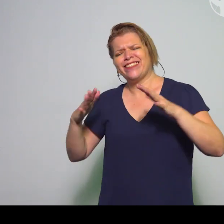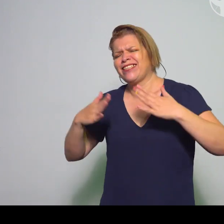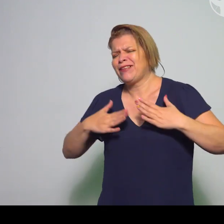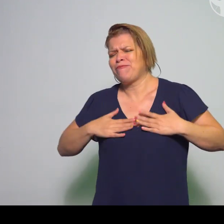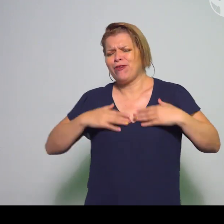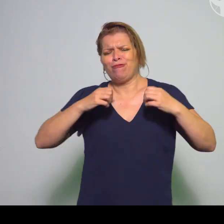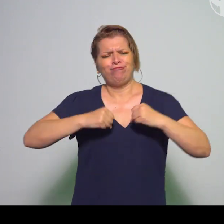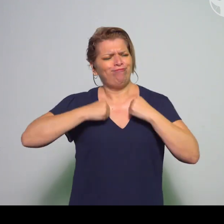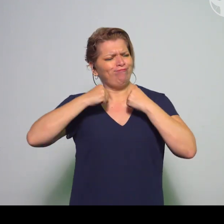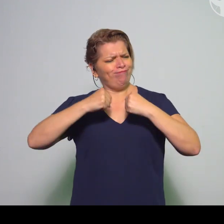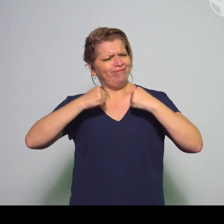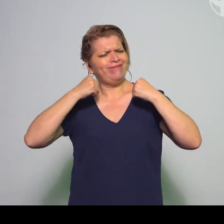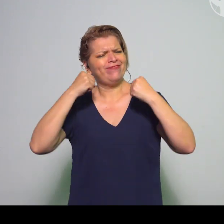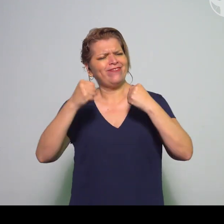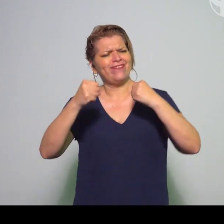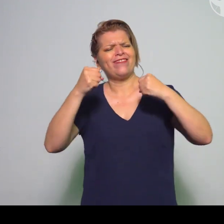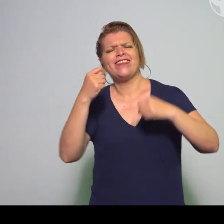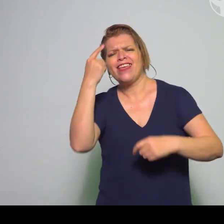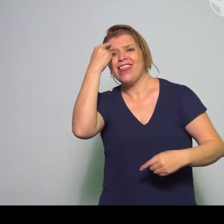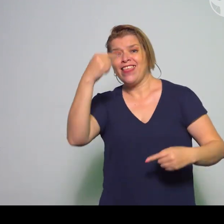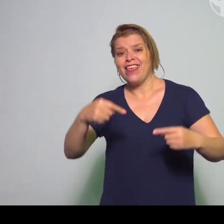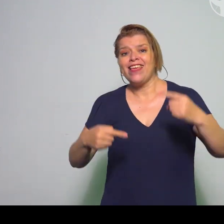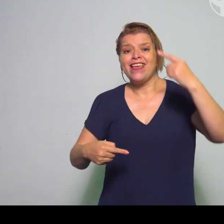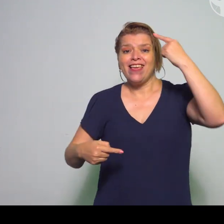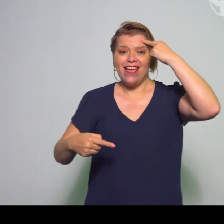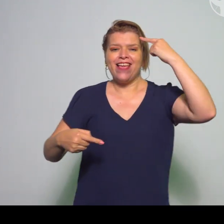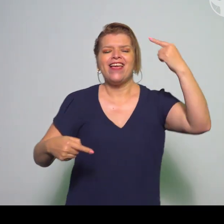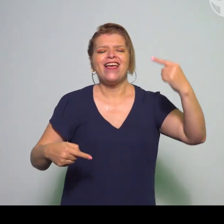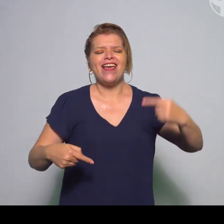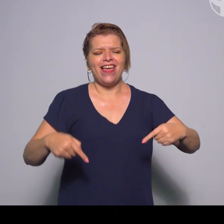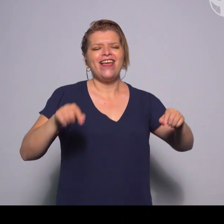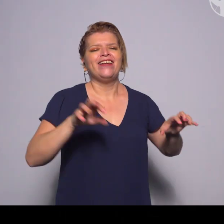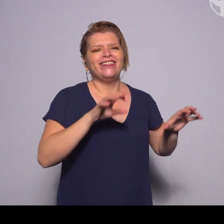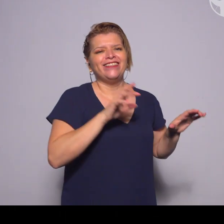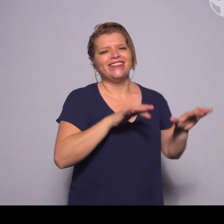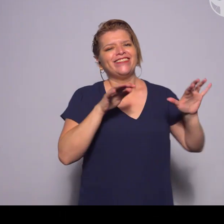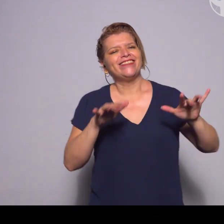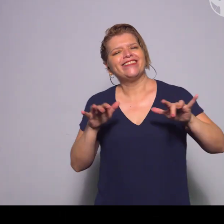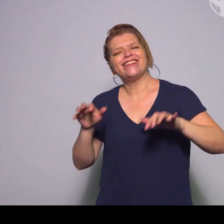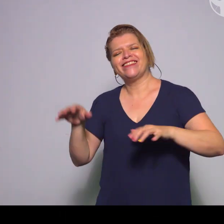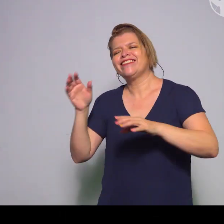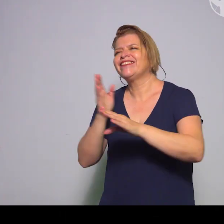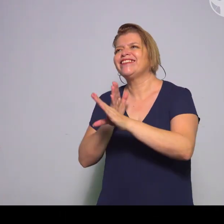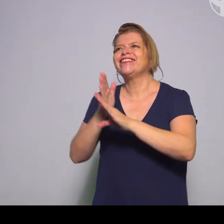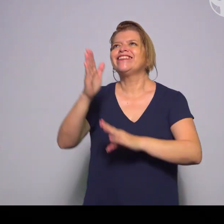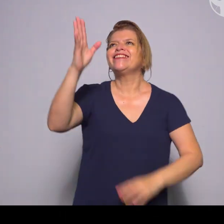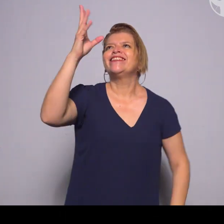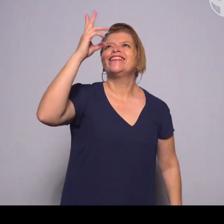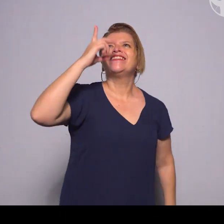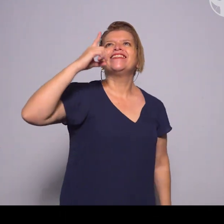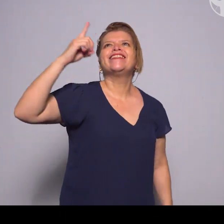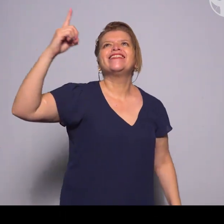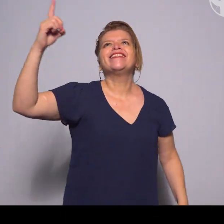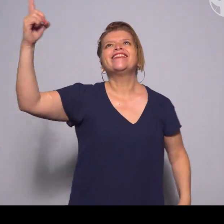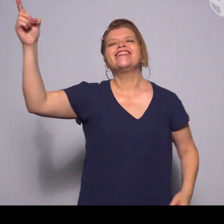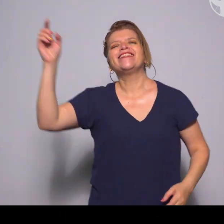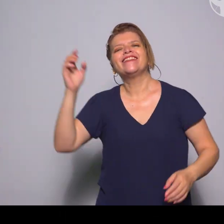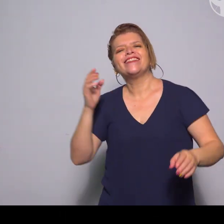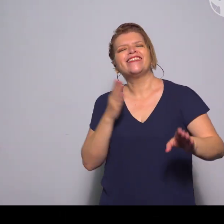mi fortaleza y canción cada día. Fiel